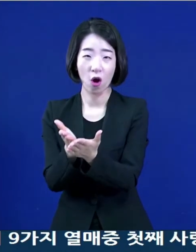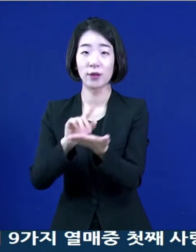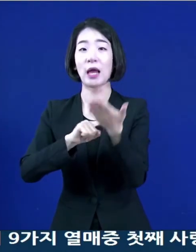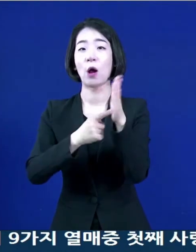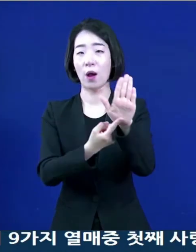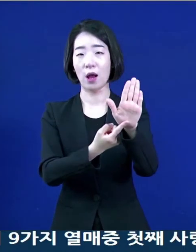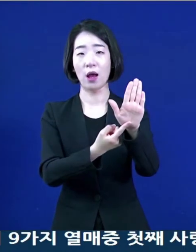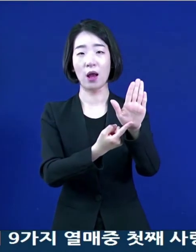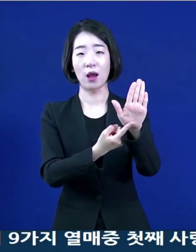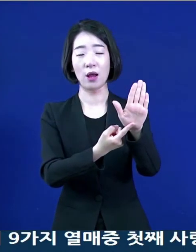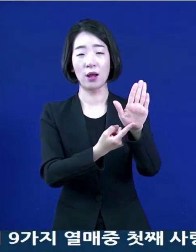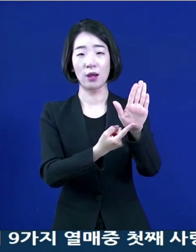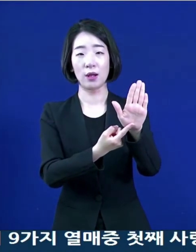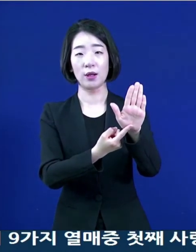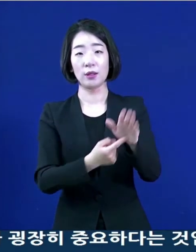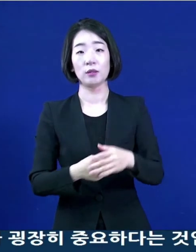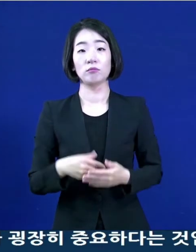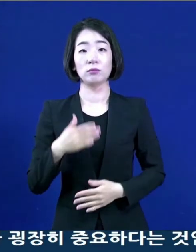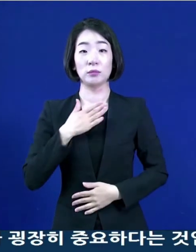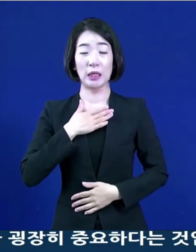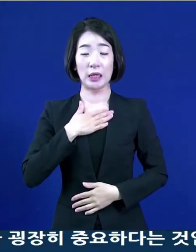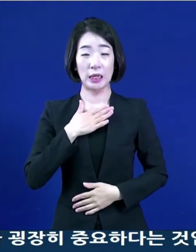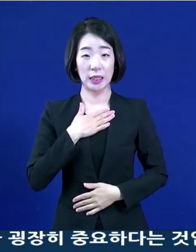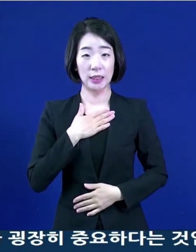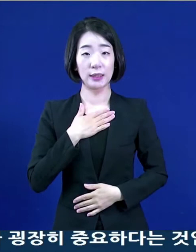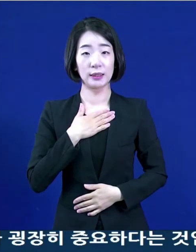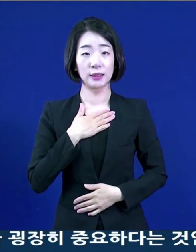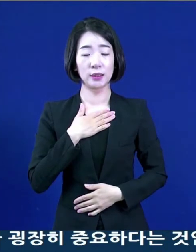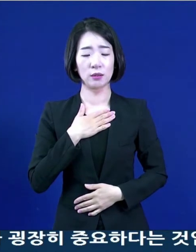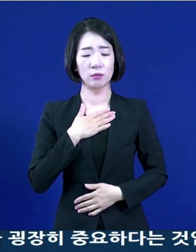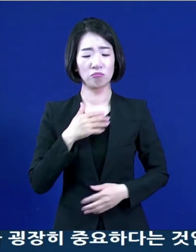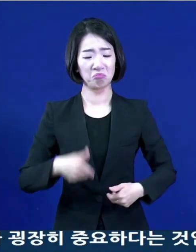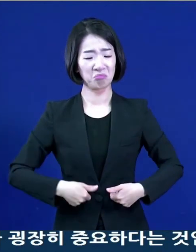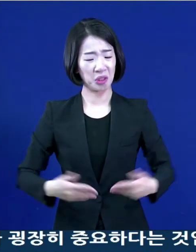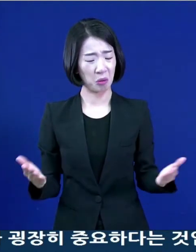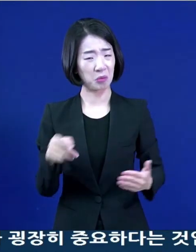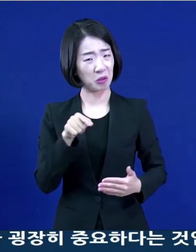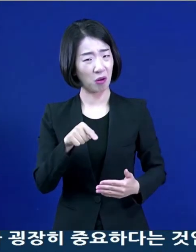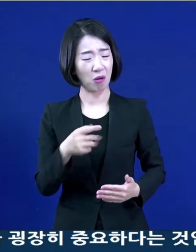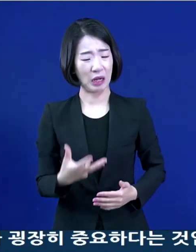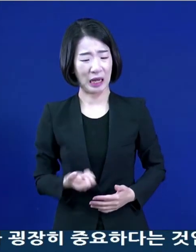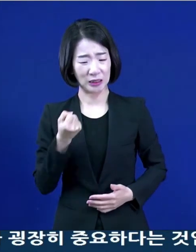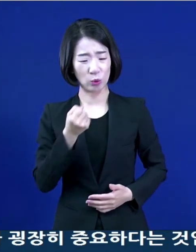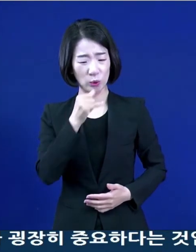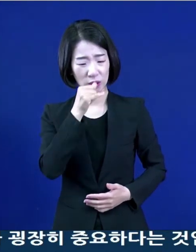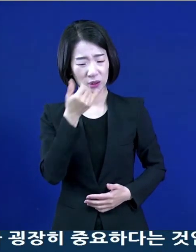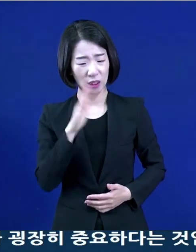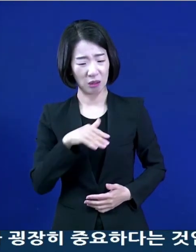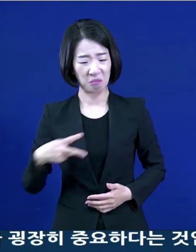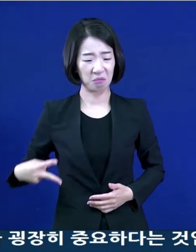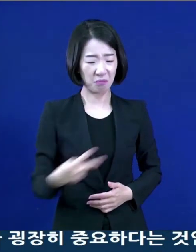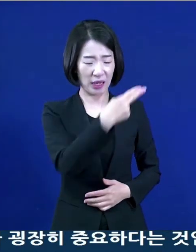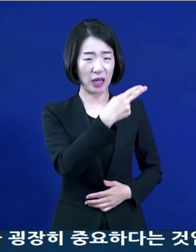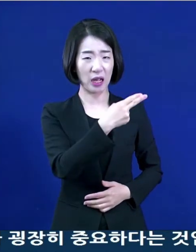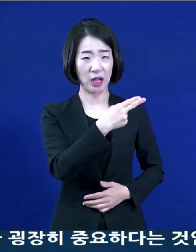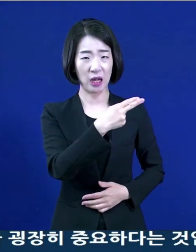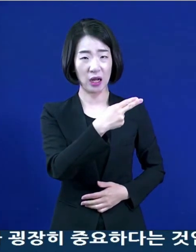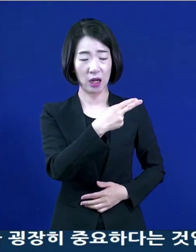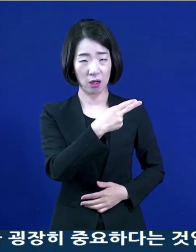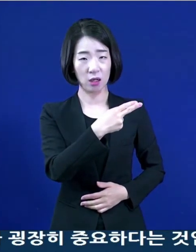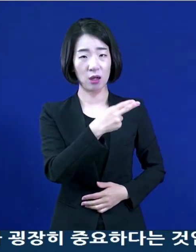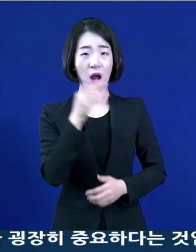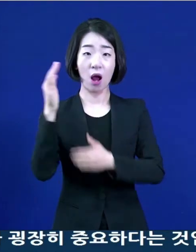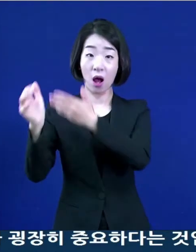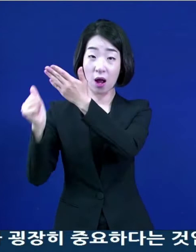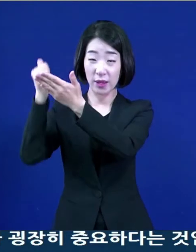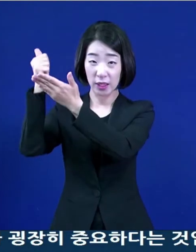모습이 내가 지금 불필요한 것을 갖고 있는데 잘라내고, 아니면